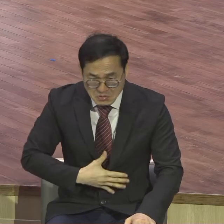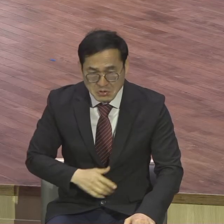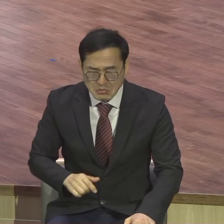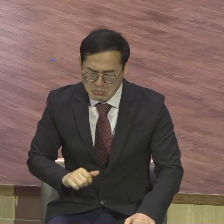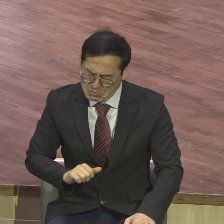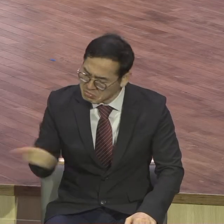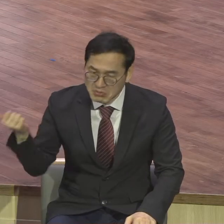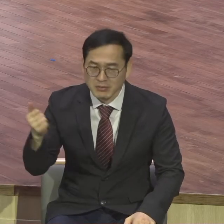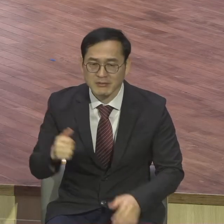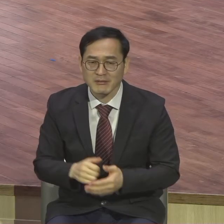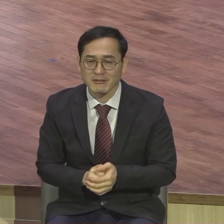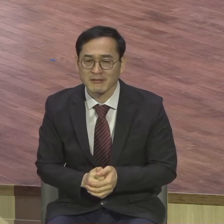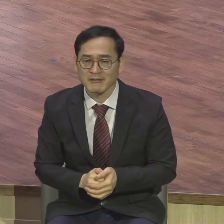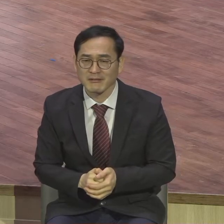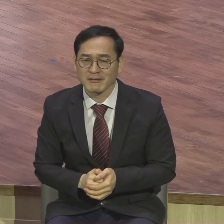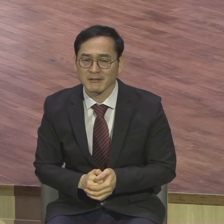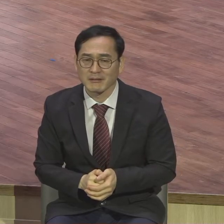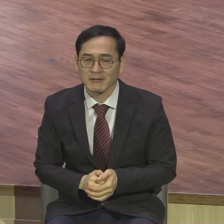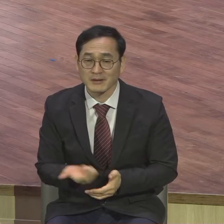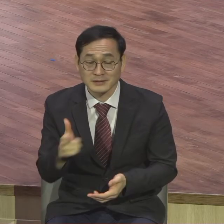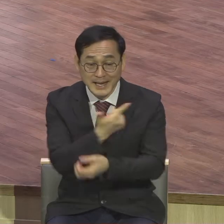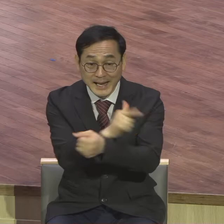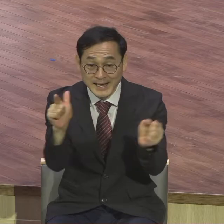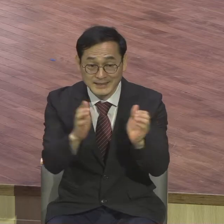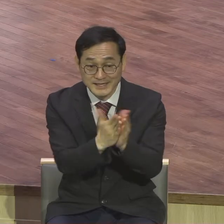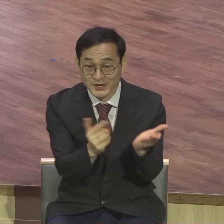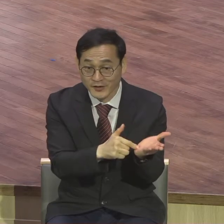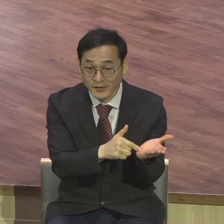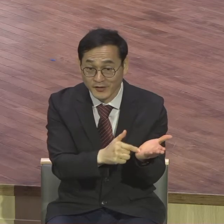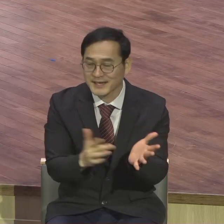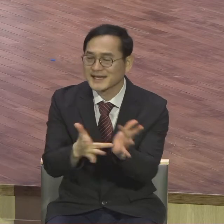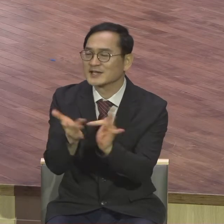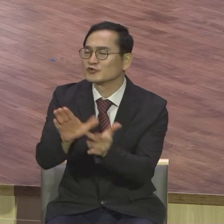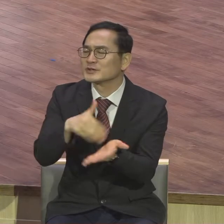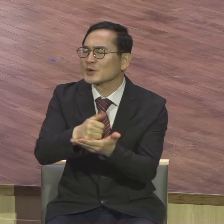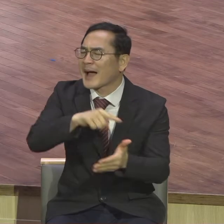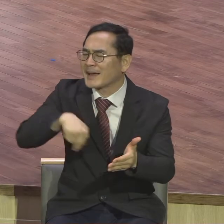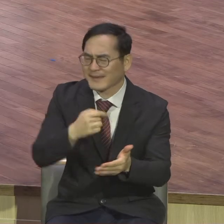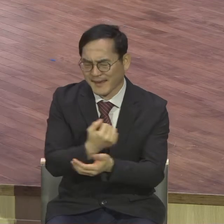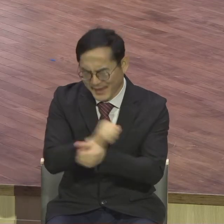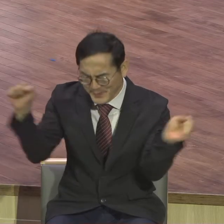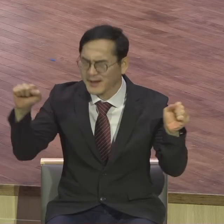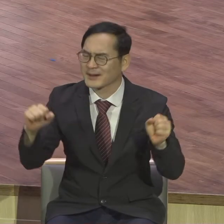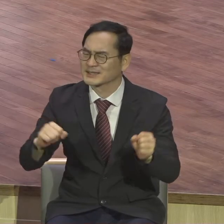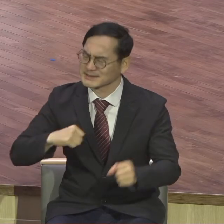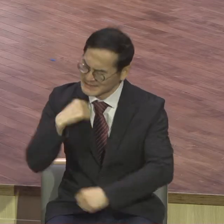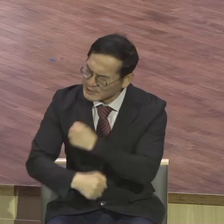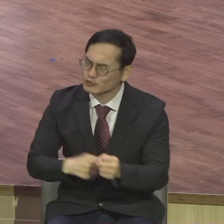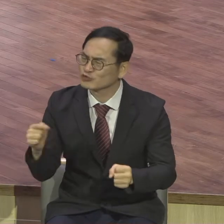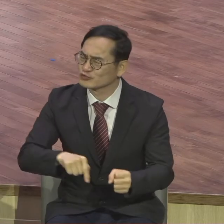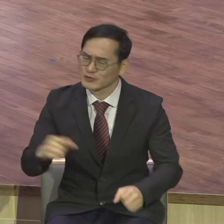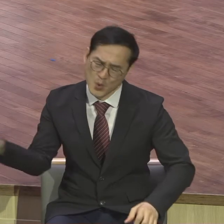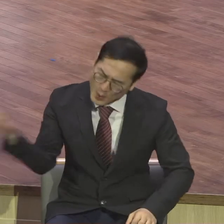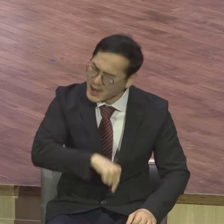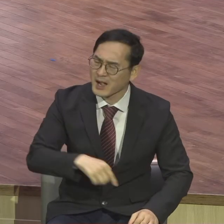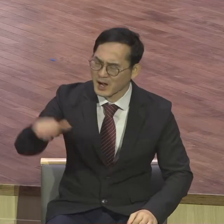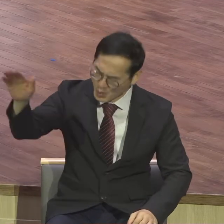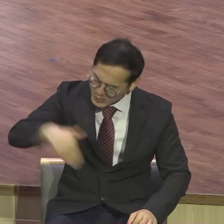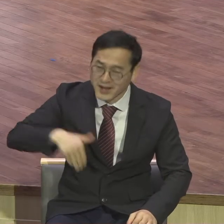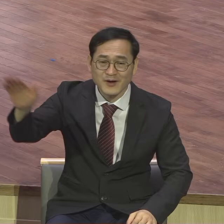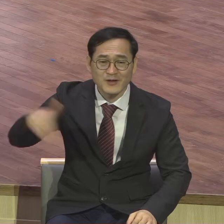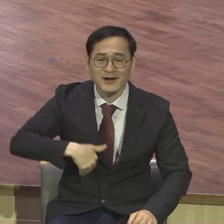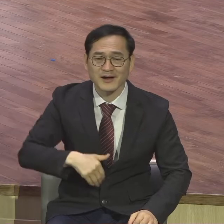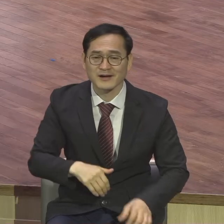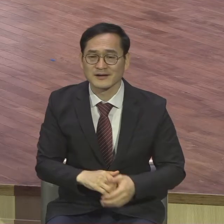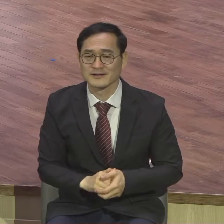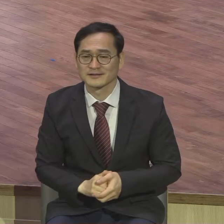갈라디아서는 예수 그리스도 안에 있으면 자유다, 해방이다, 누려라 그걸 이야기하는 거예요.